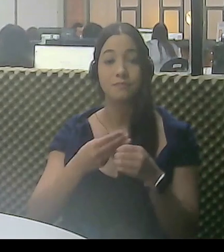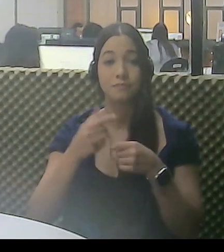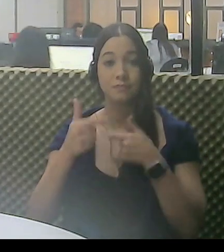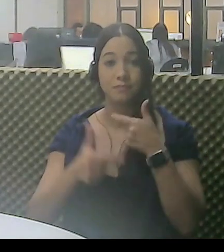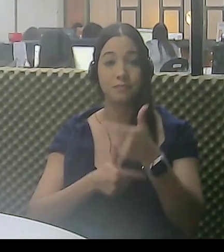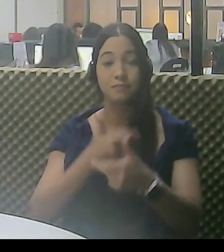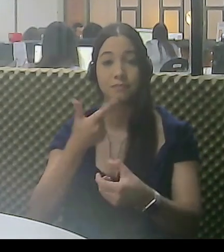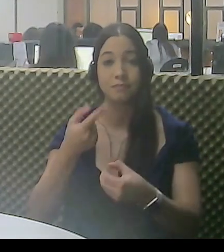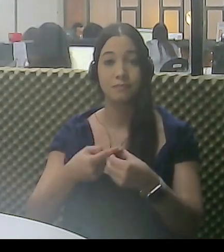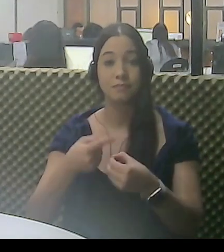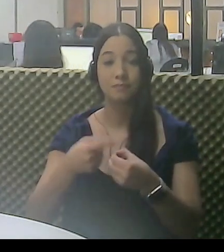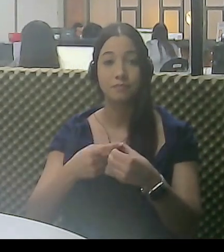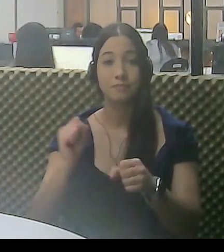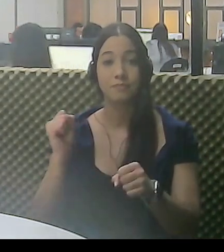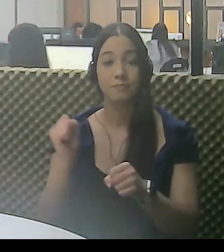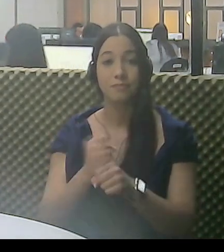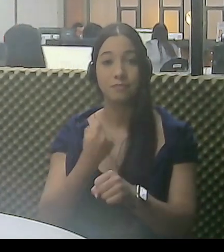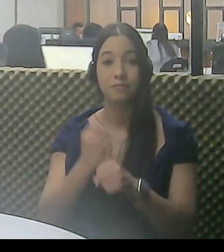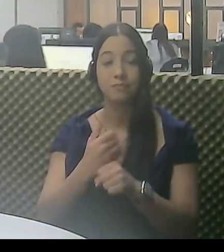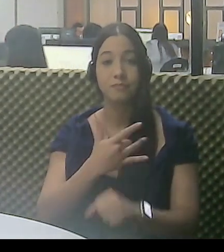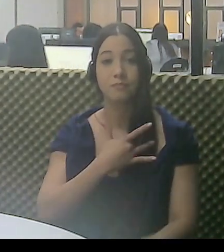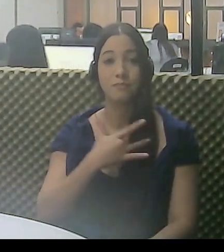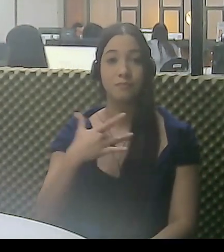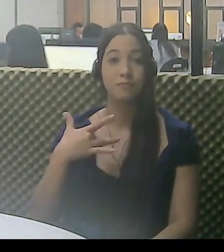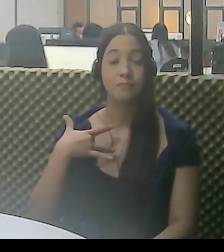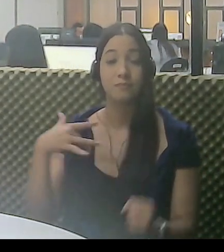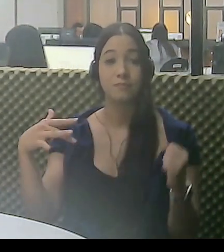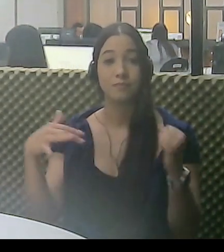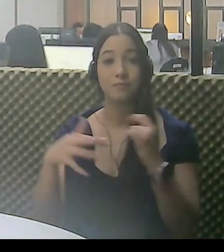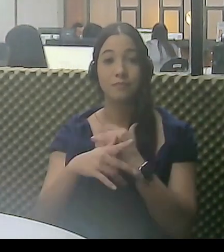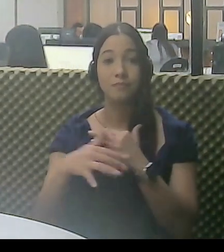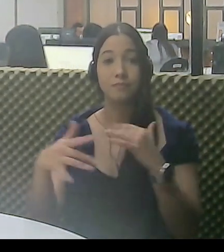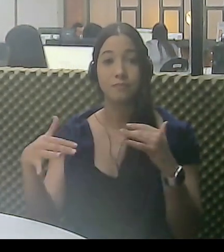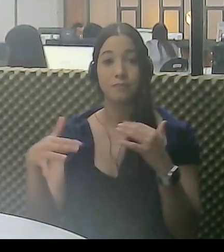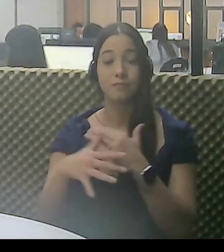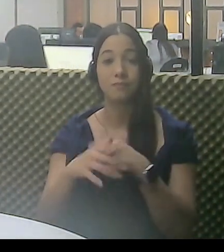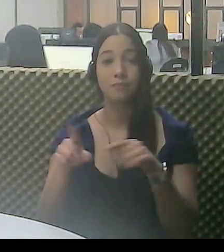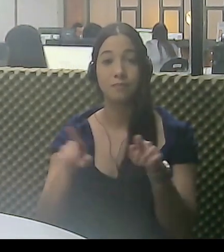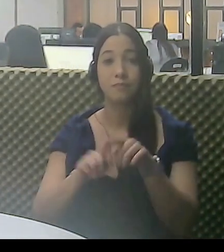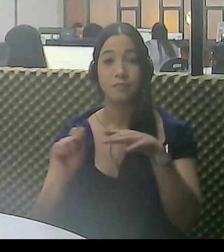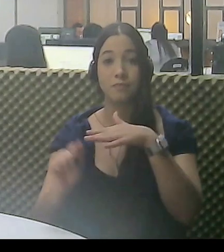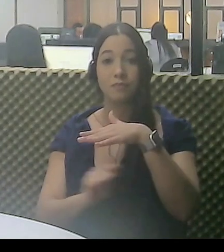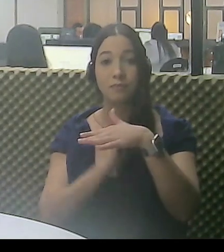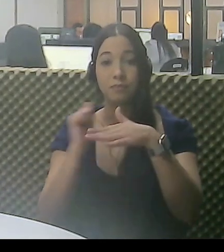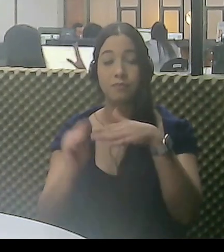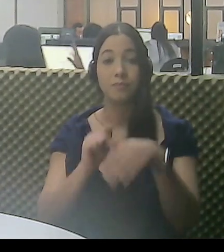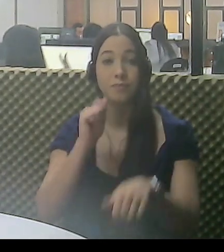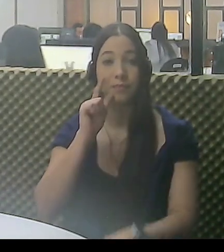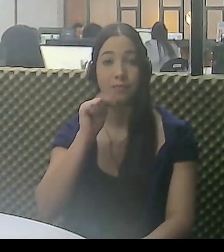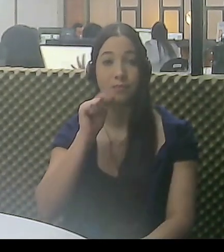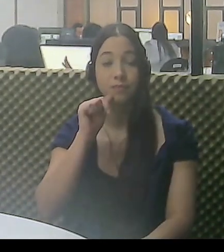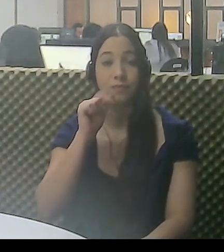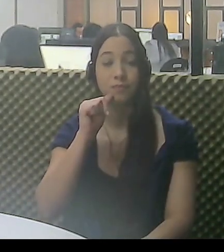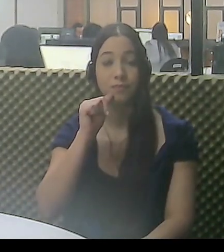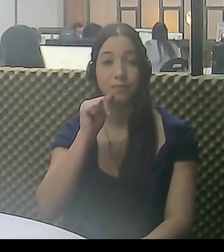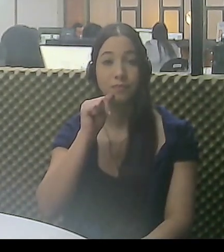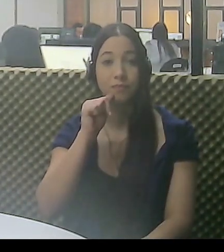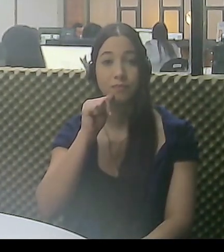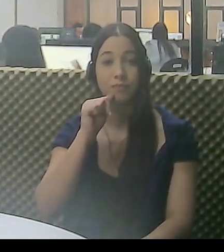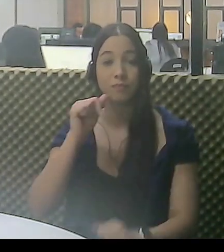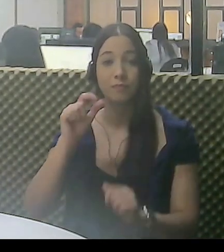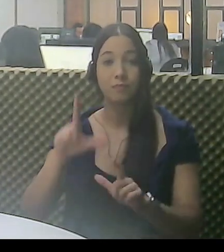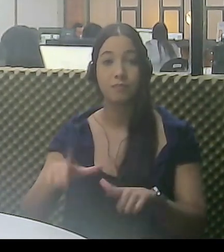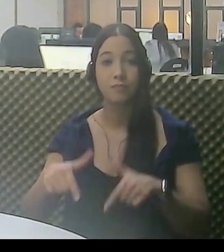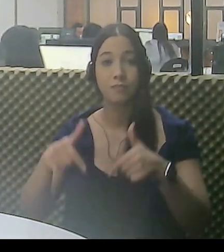Serviços Urbanos, Obras, Saúde, Trânsito e Transportes e o Departamento Municipal de Água e Esgoto, DEMAI,